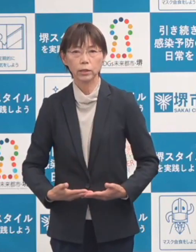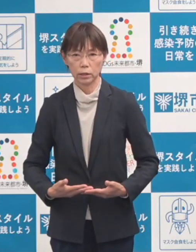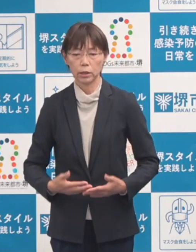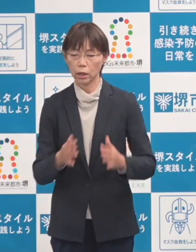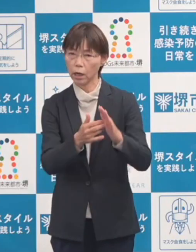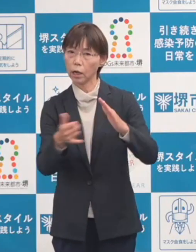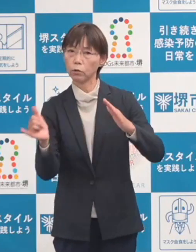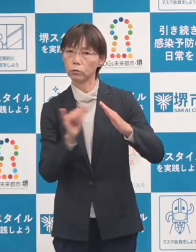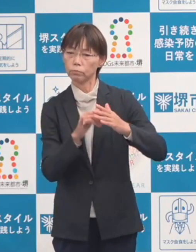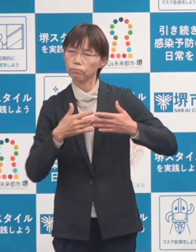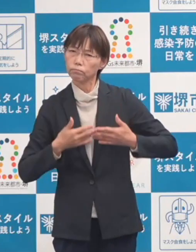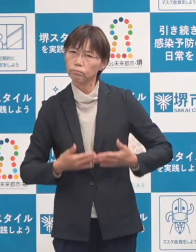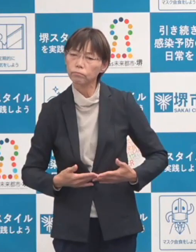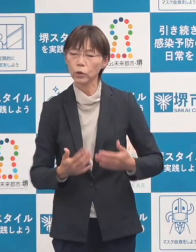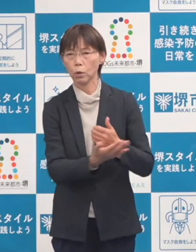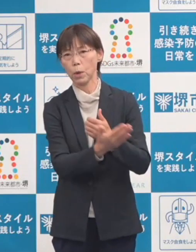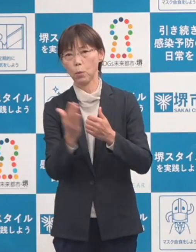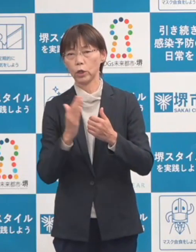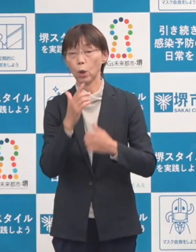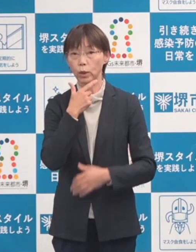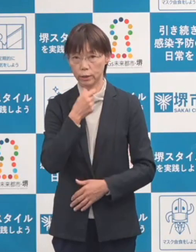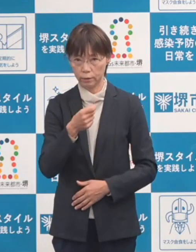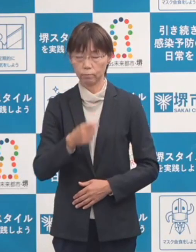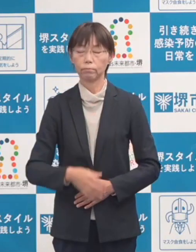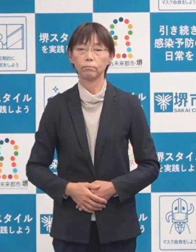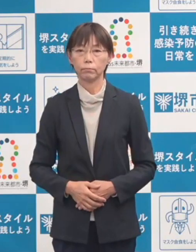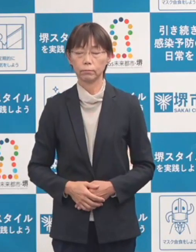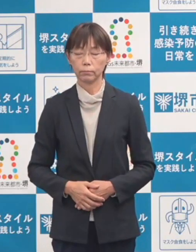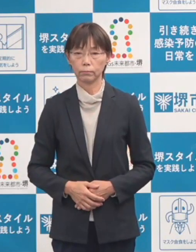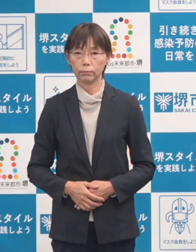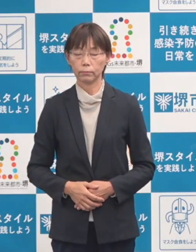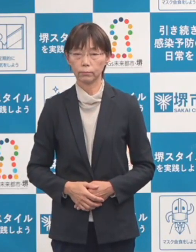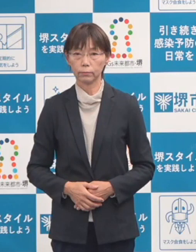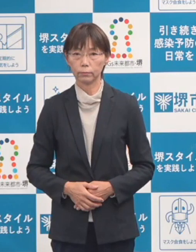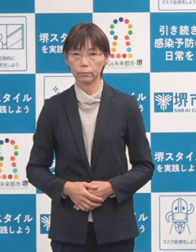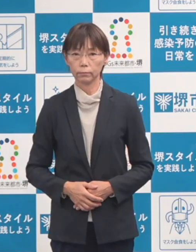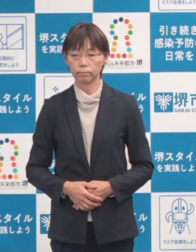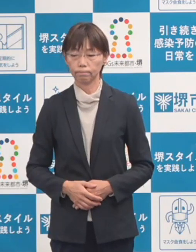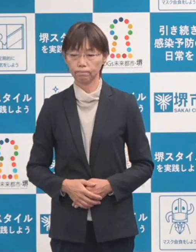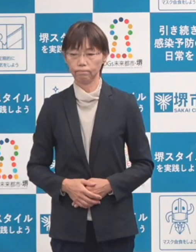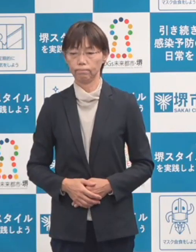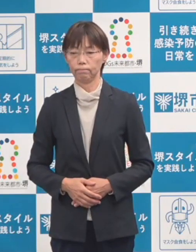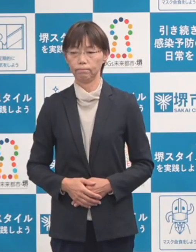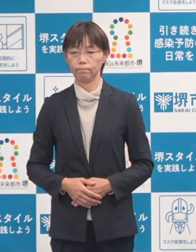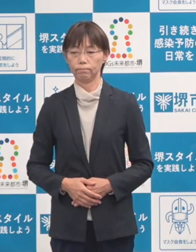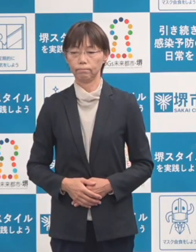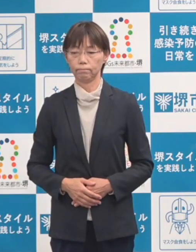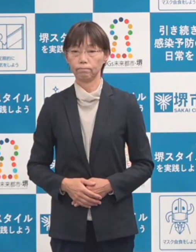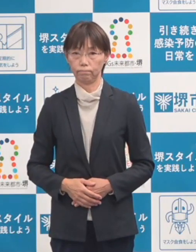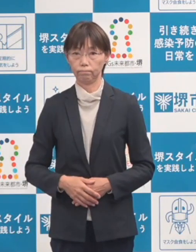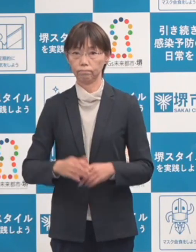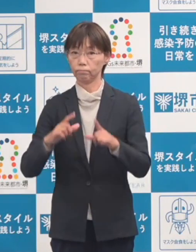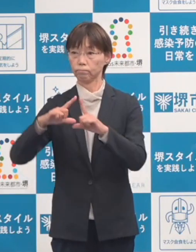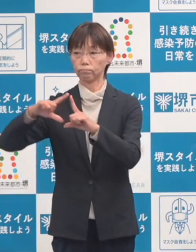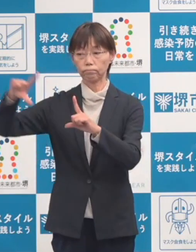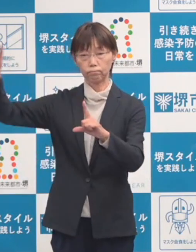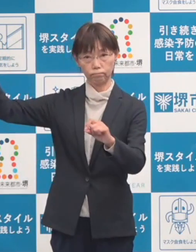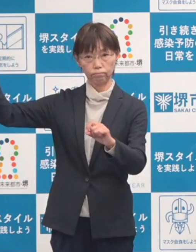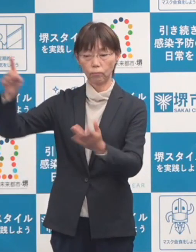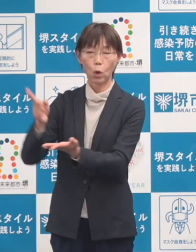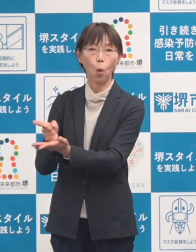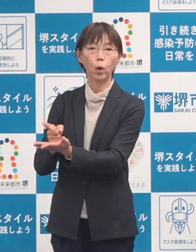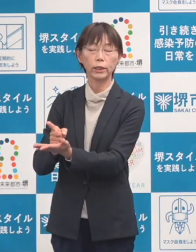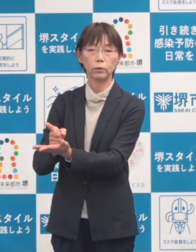も守っていただきたいと思います。はい、そんな中 国の方針